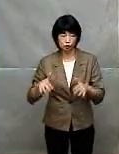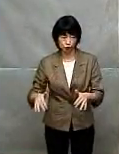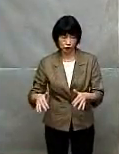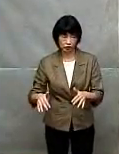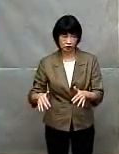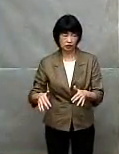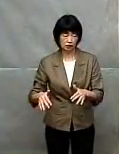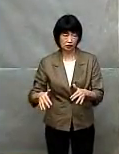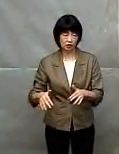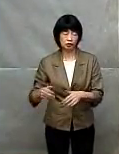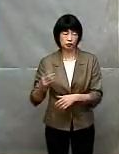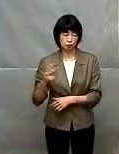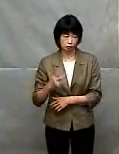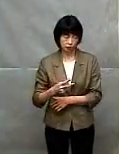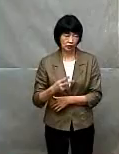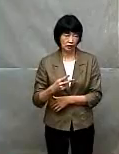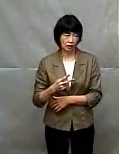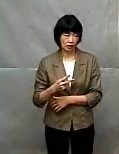における取り組みをはじめ、